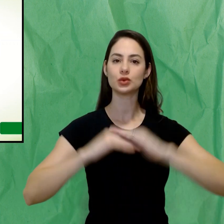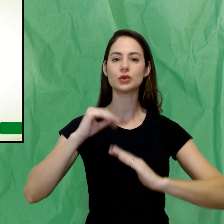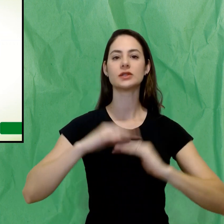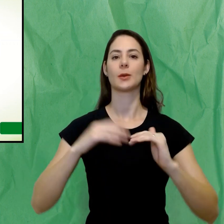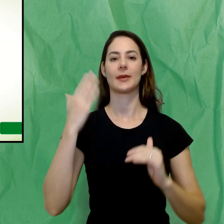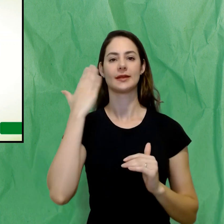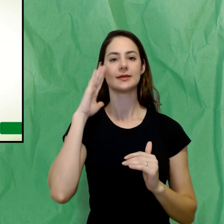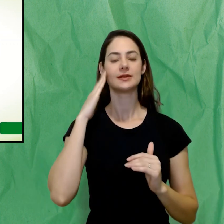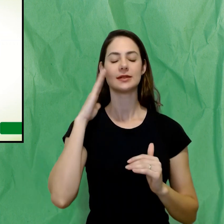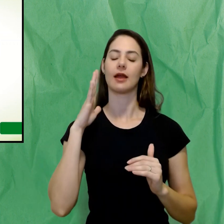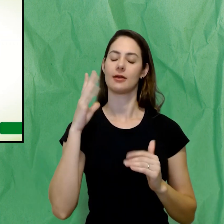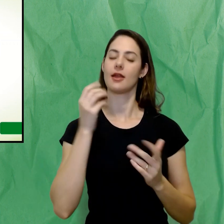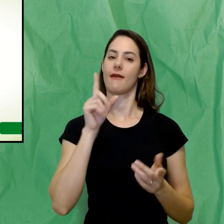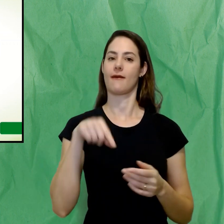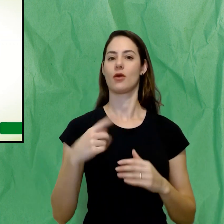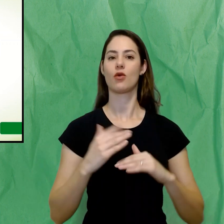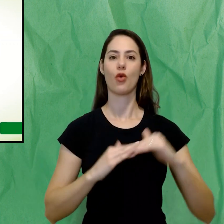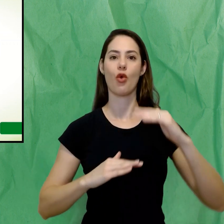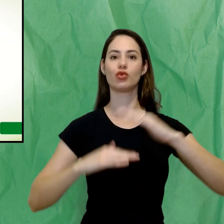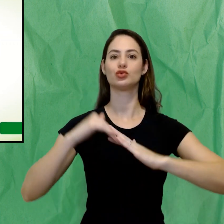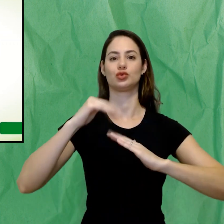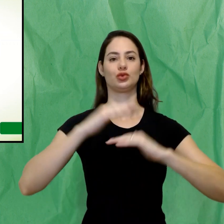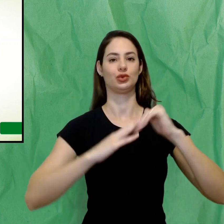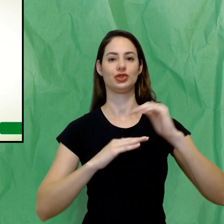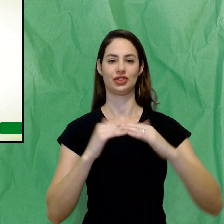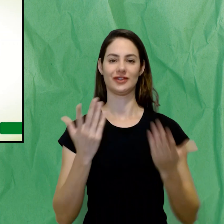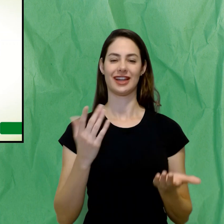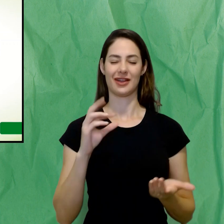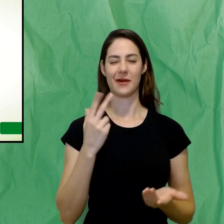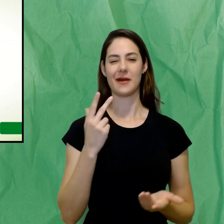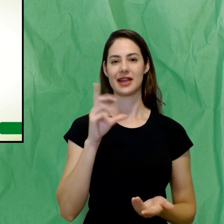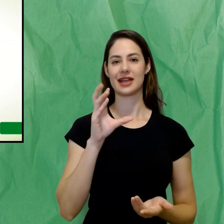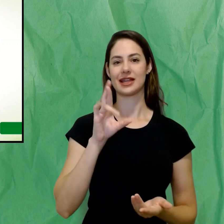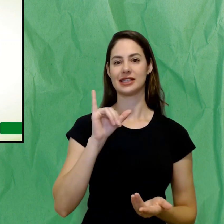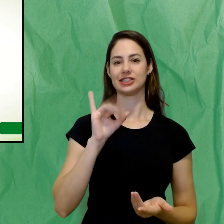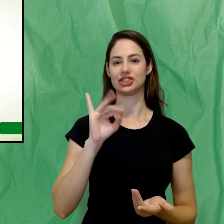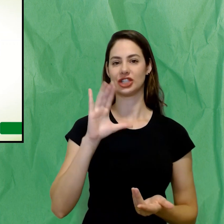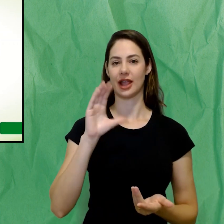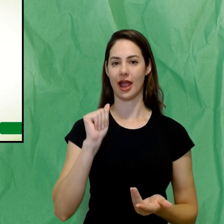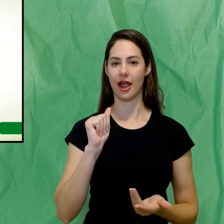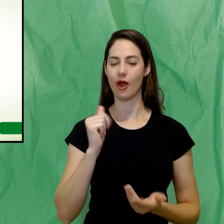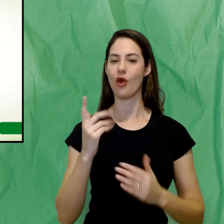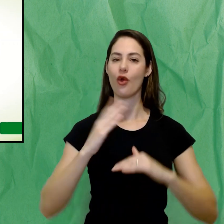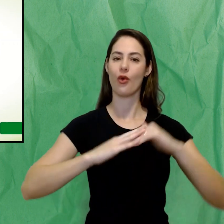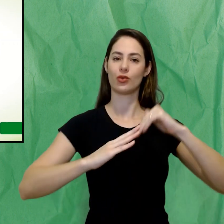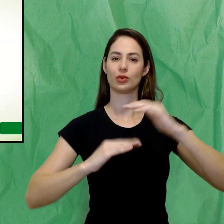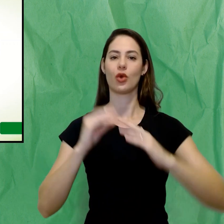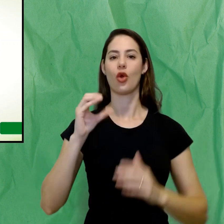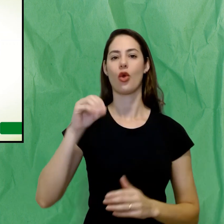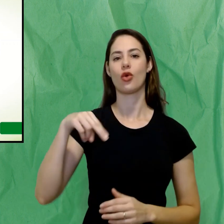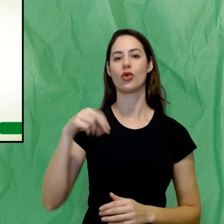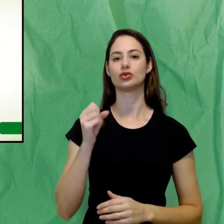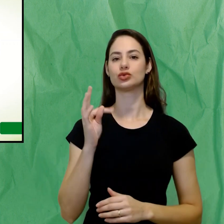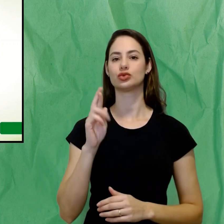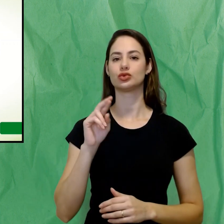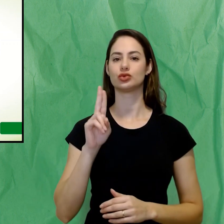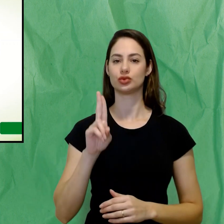sua compreensão de uma maneira construtiva. É o que a gente conhece como crítica construtiva, né? Ninguém faz uma resenha